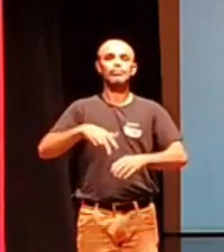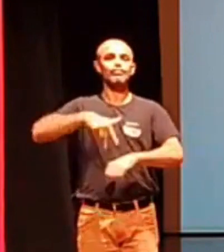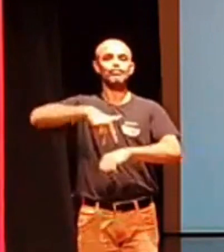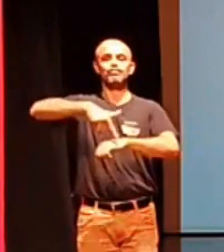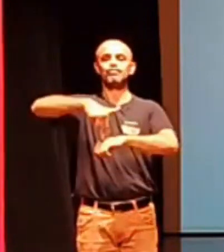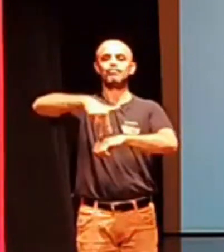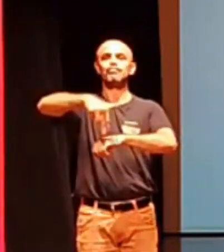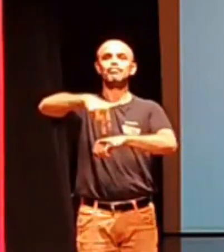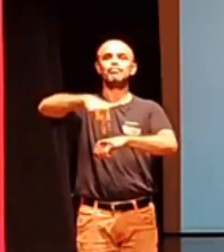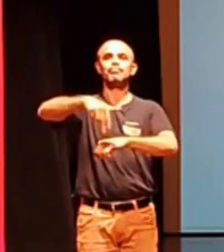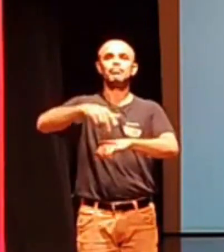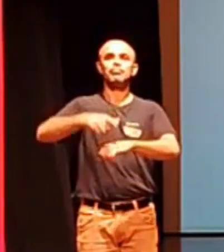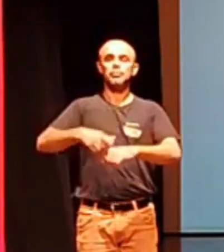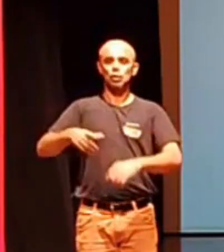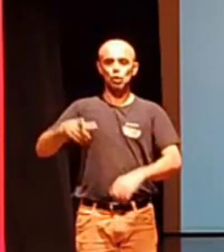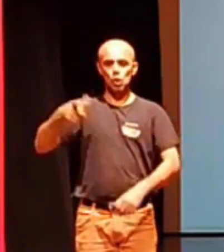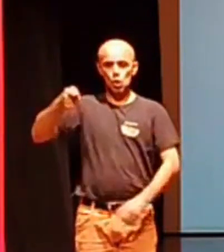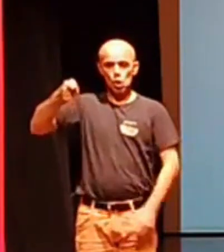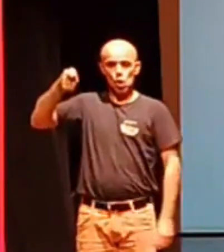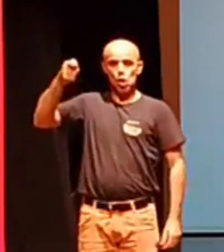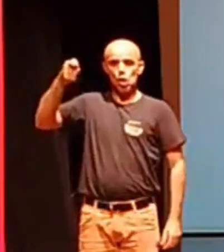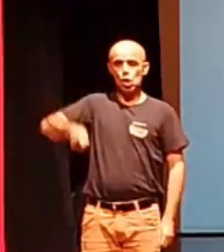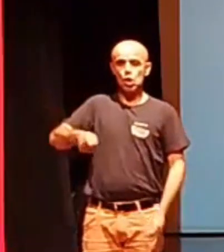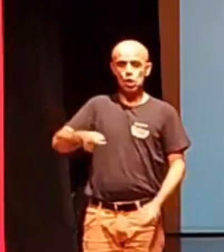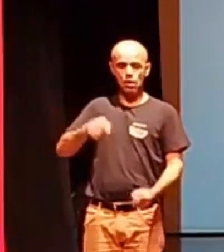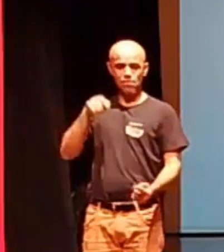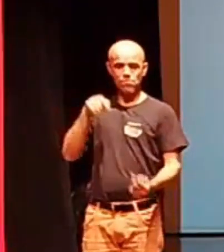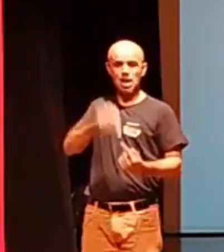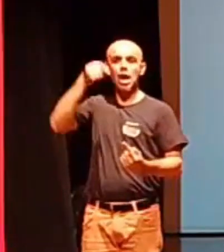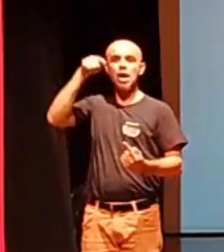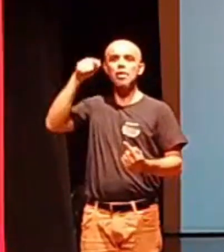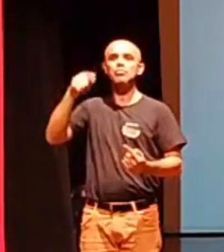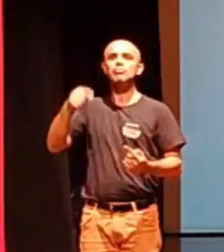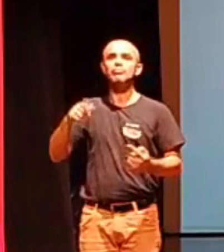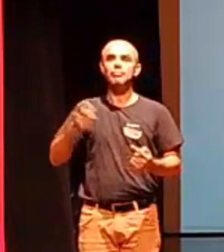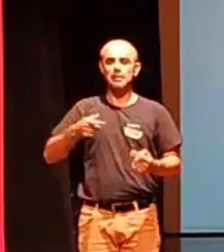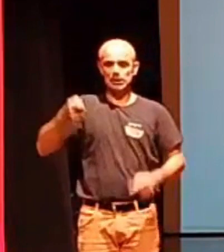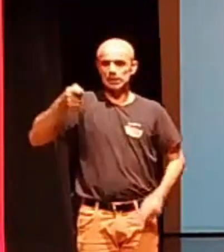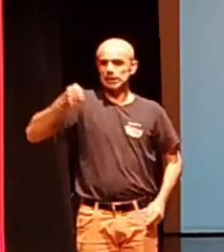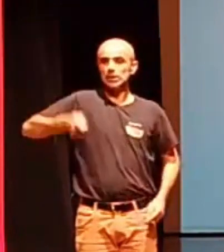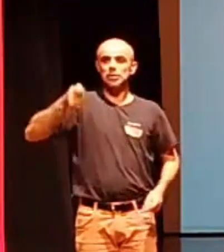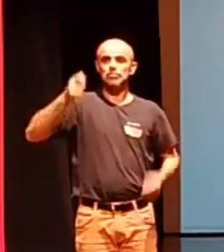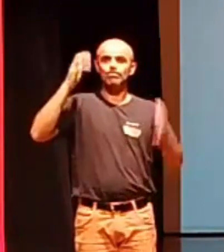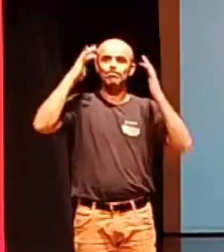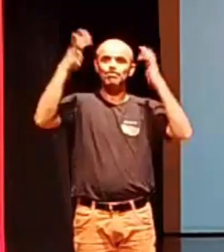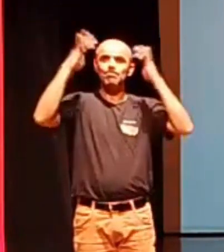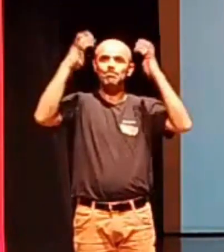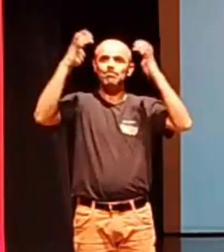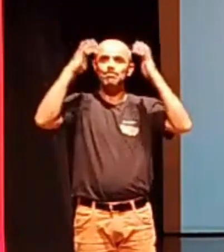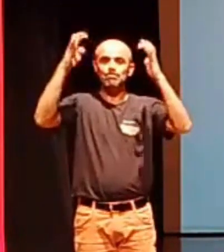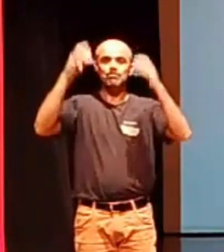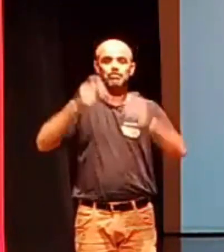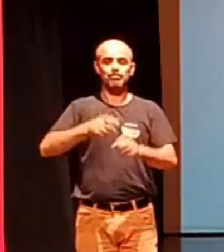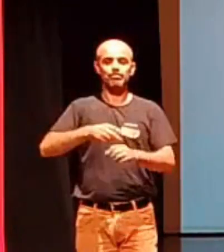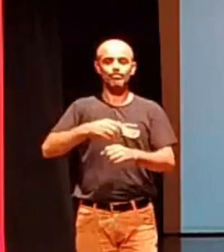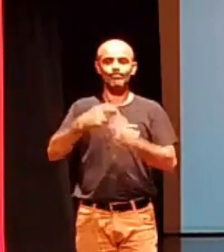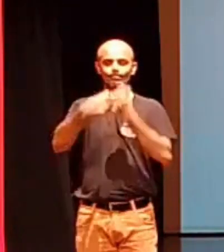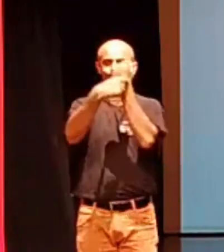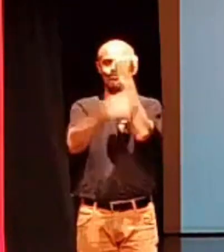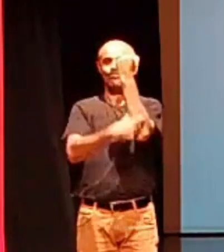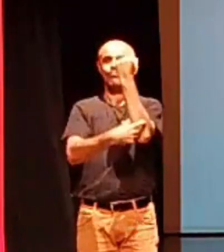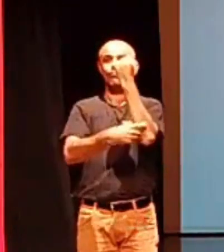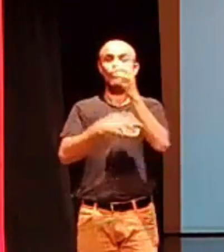que tomar decisões muito pontuais, então aquela cadeia posterior dela era muito ativada o dia inteiro. Diferente,